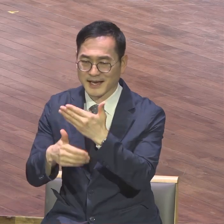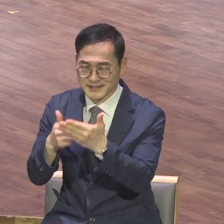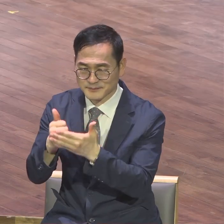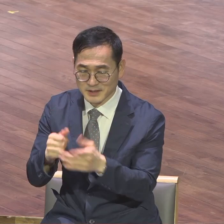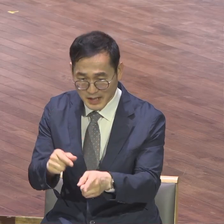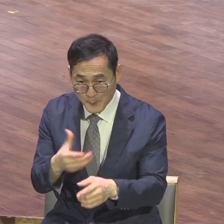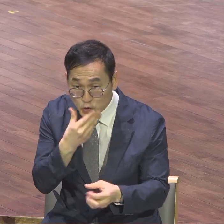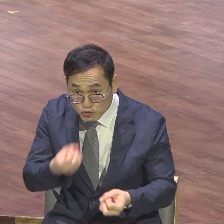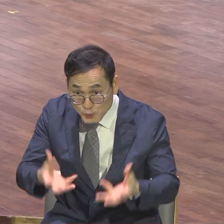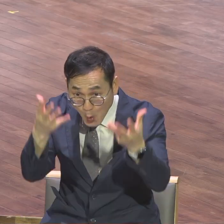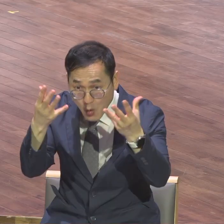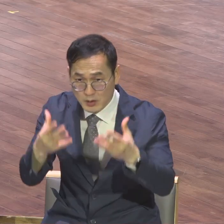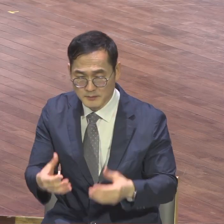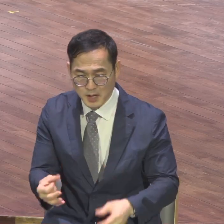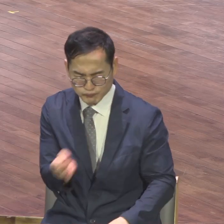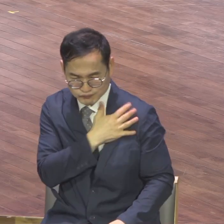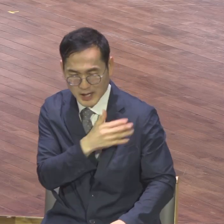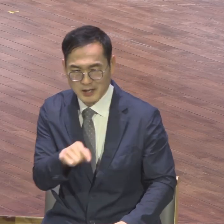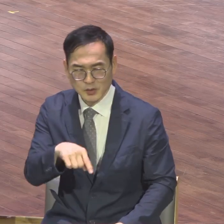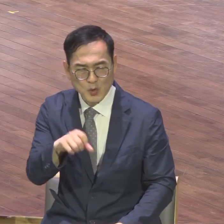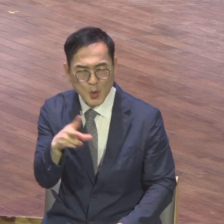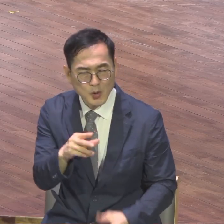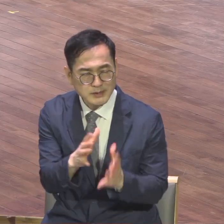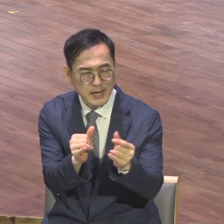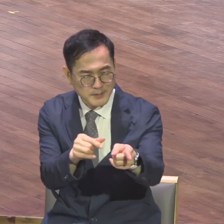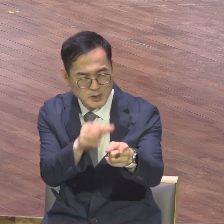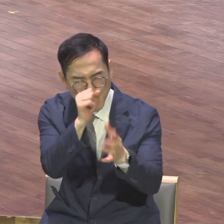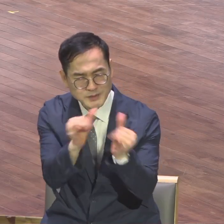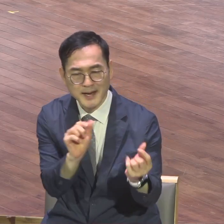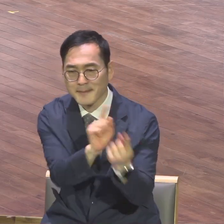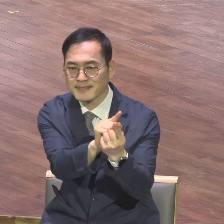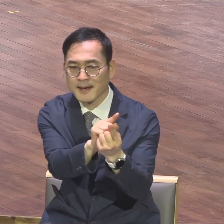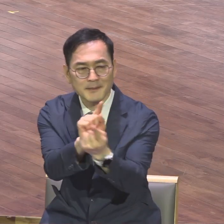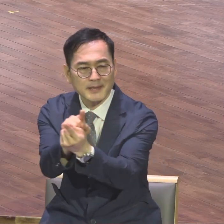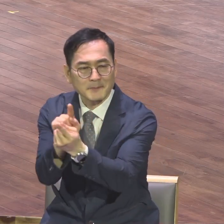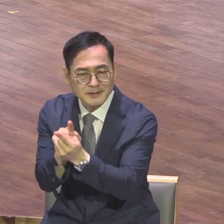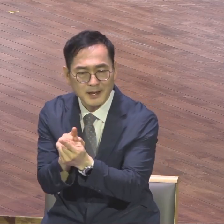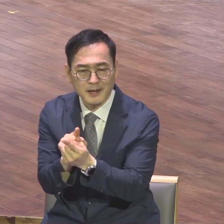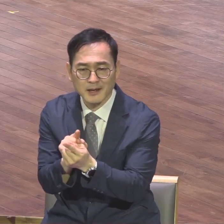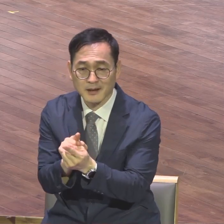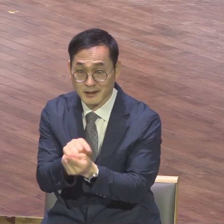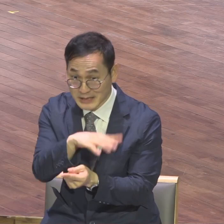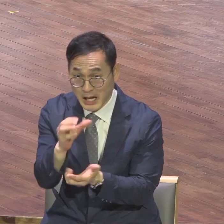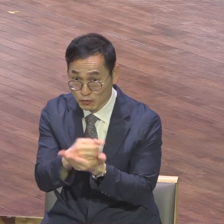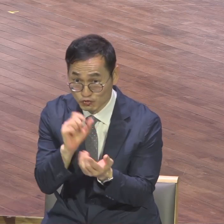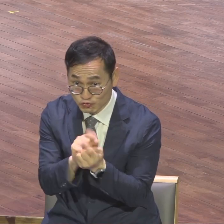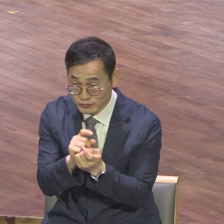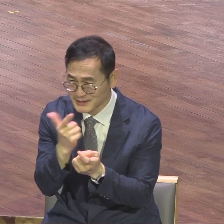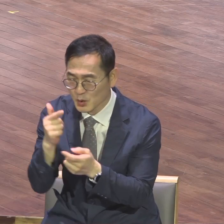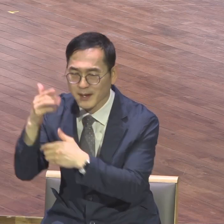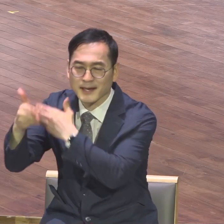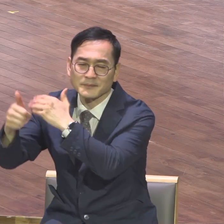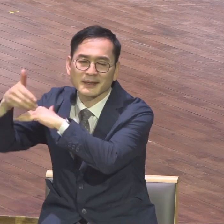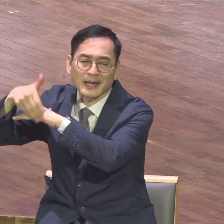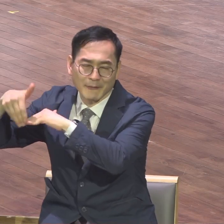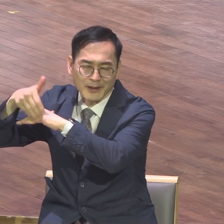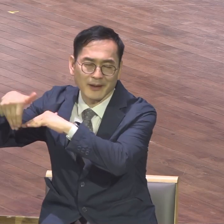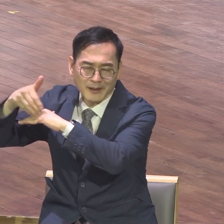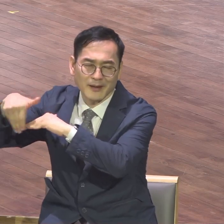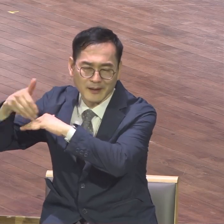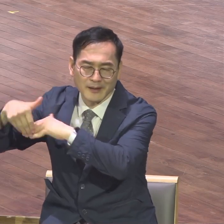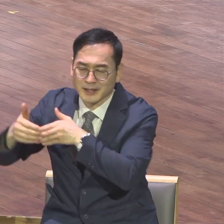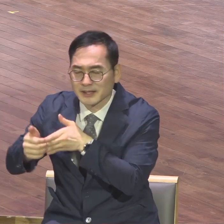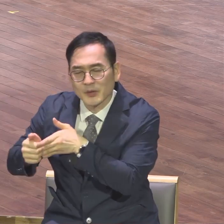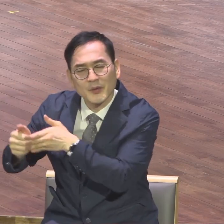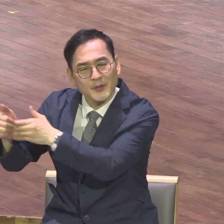필연이다. 전부 다 하나님의 절대 계획 속에서 진행된다. 왜 그렇습니까? 우리 머리카락도